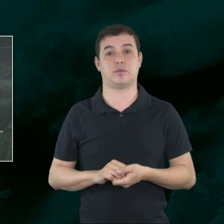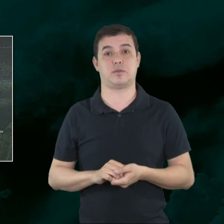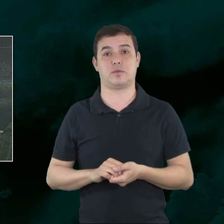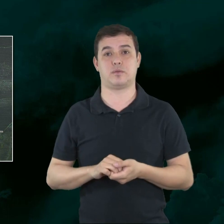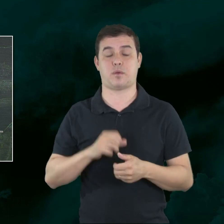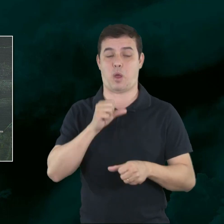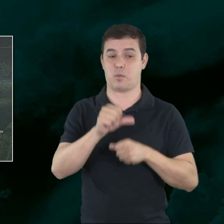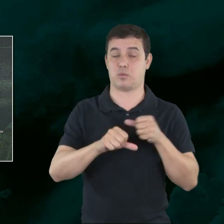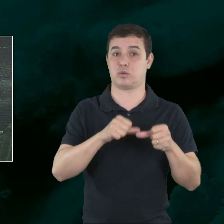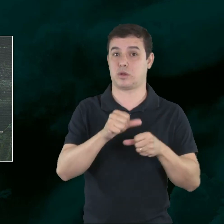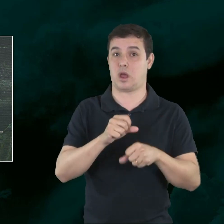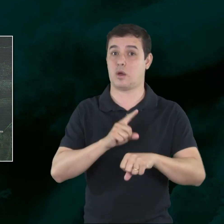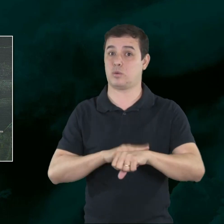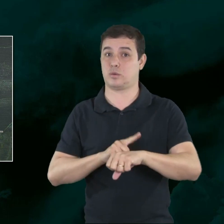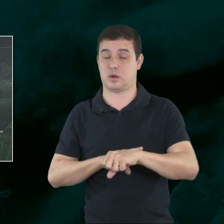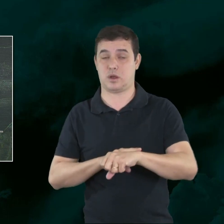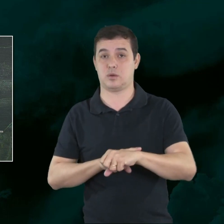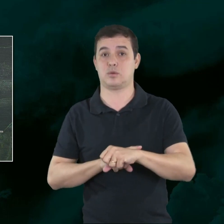transmissões.